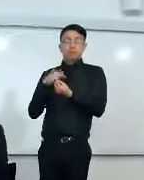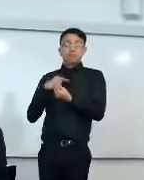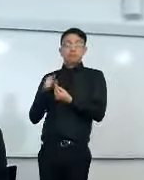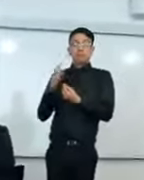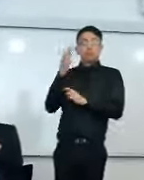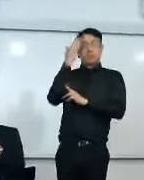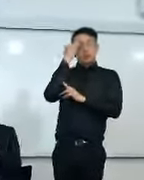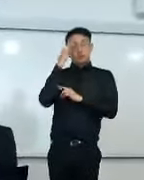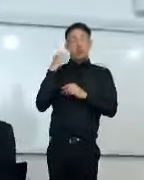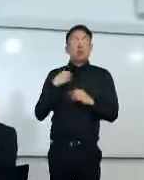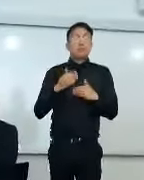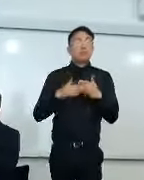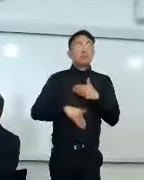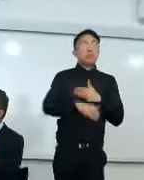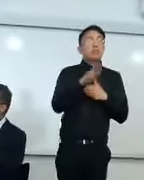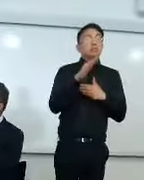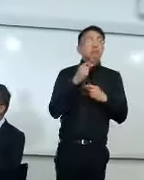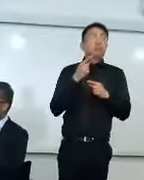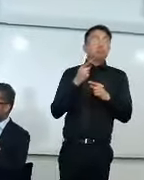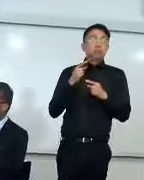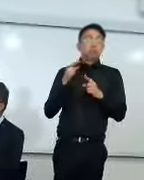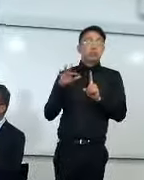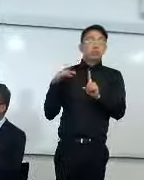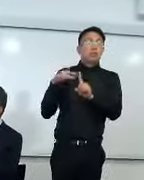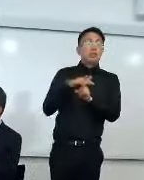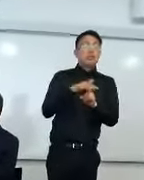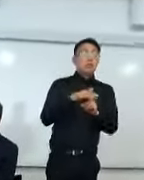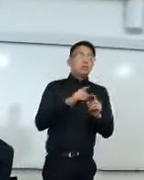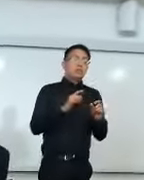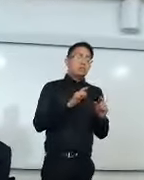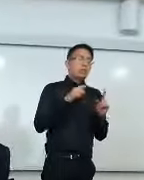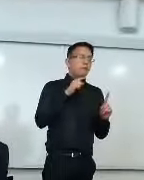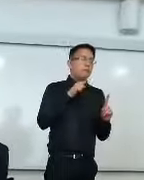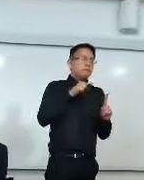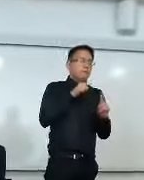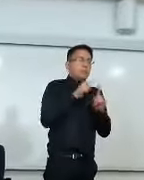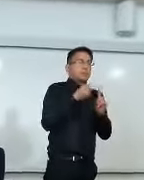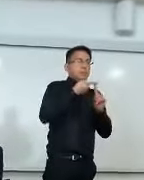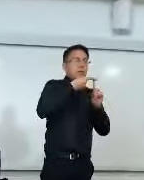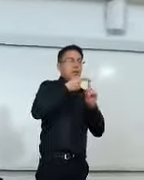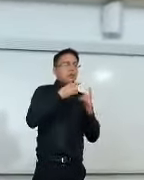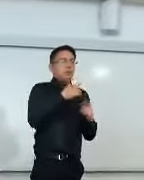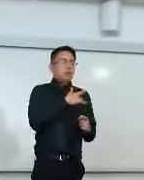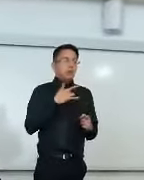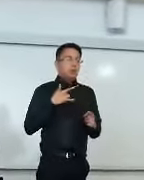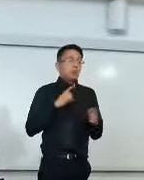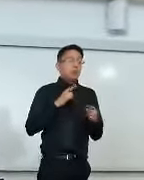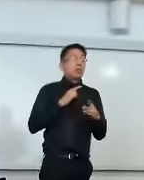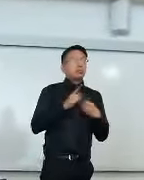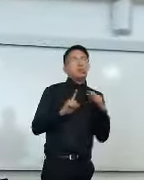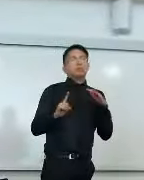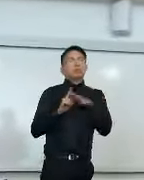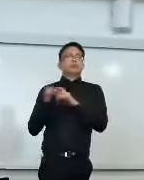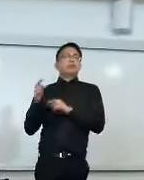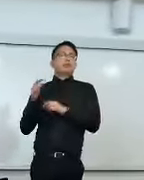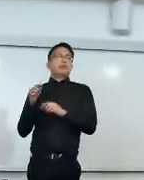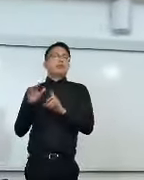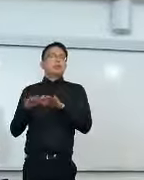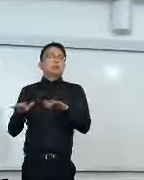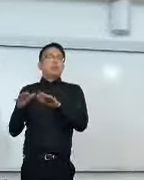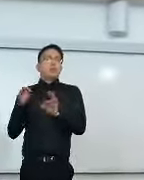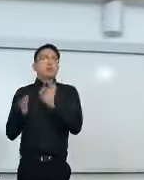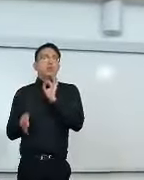una resolución para el sector, finalmente va a terminar impactando a otros sectores, específicamente el sector justicia, para que nos colaboren ahí, si